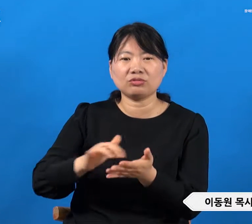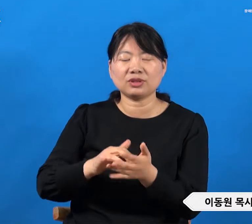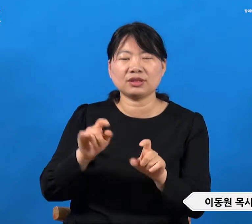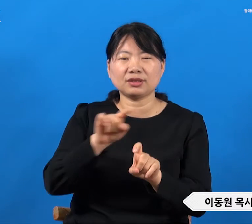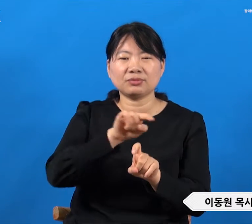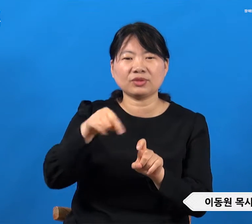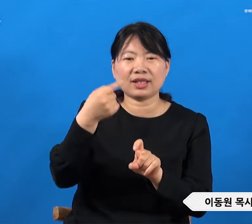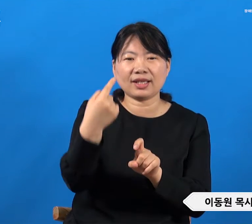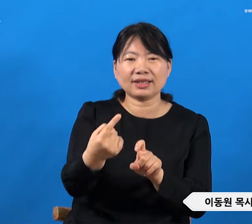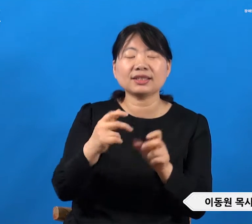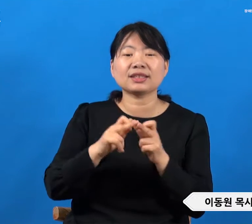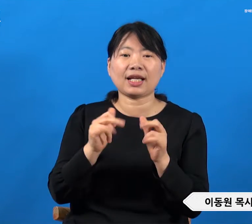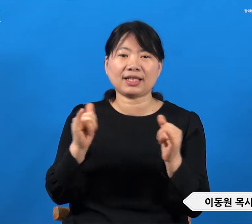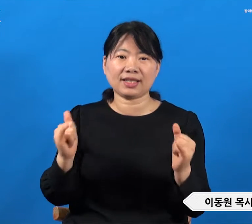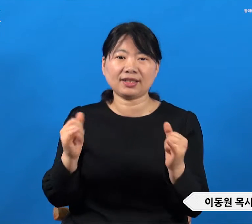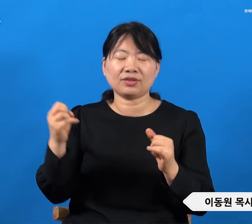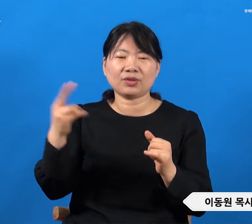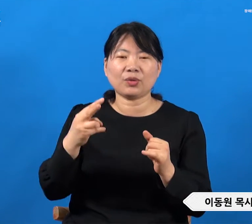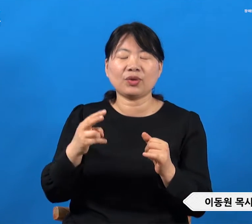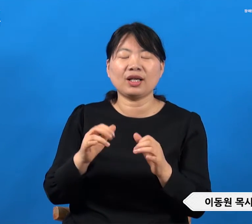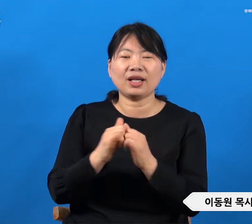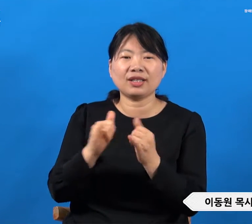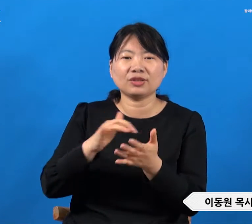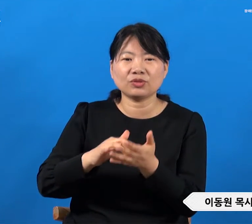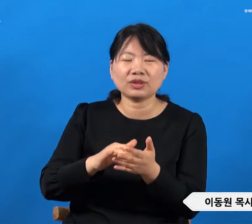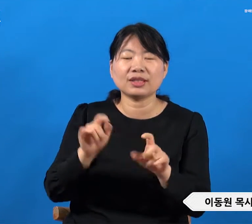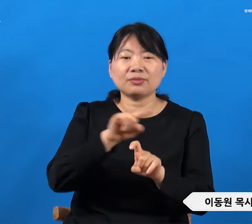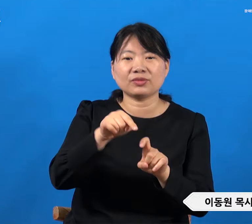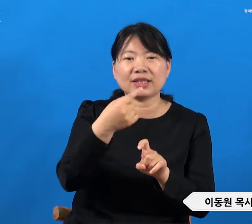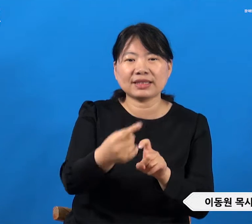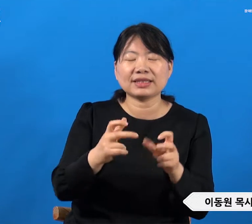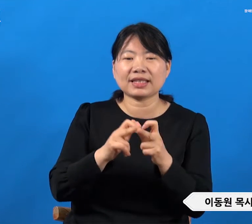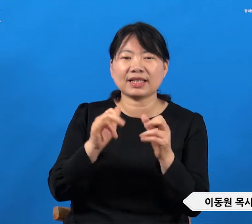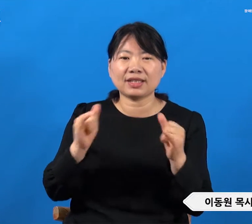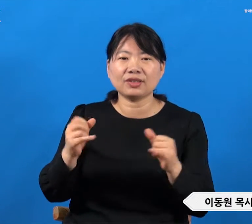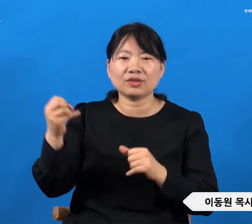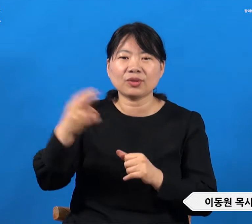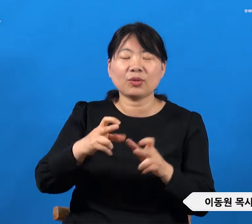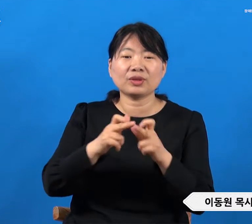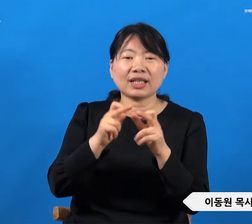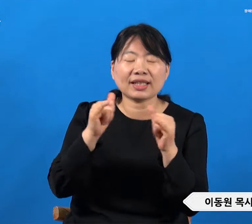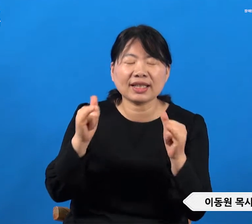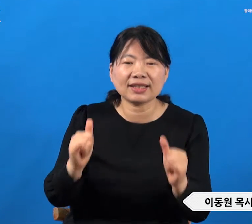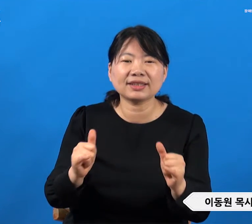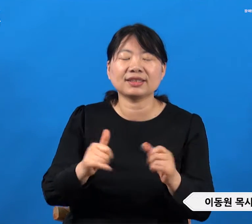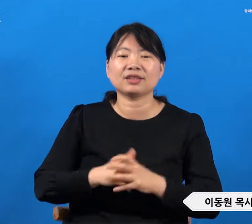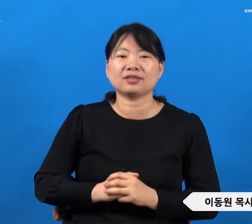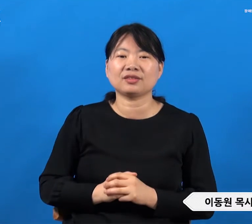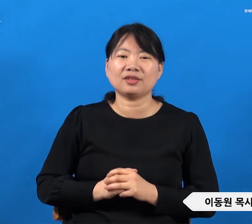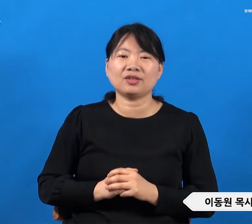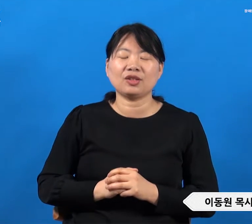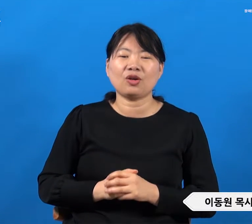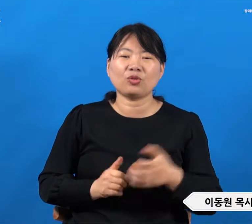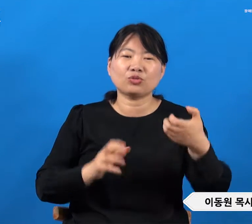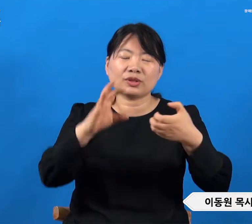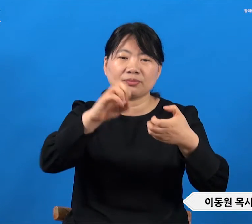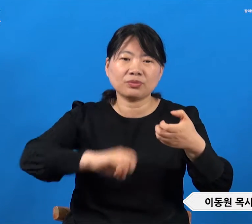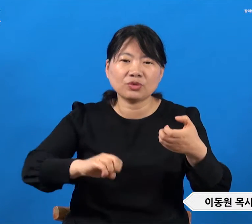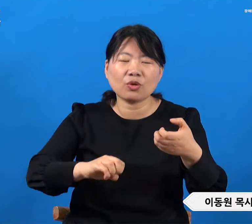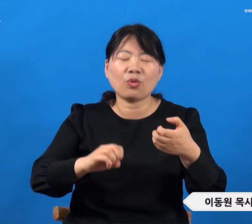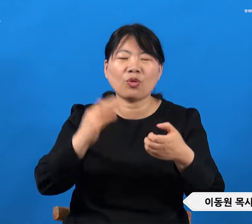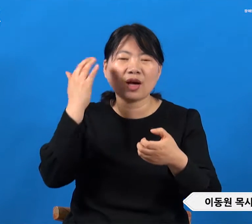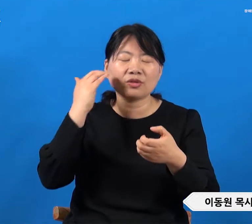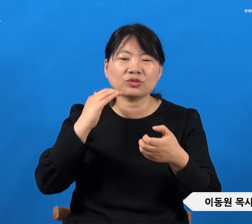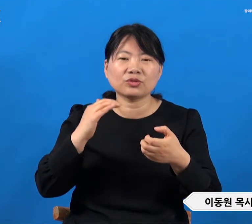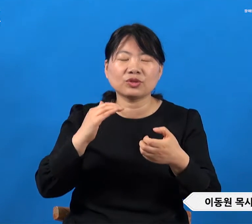인구의 10분의 1은 장애인이고요. 인구의 10분의 1이 장애인이에요. 그리고 그 장애인의 90%,